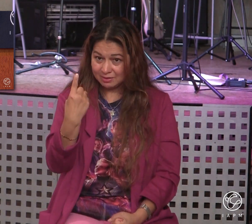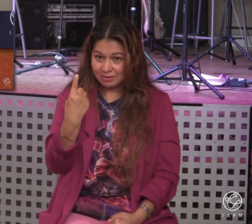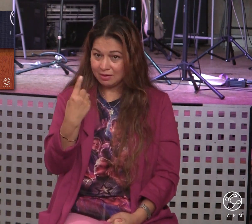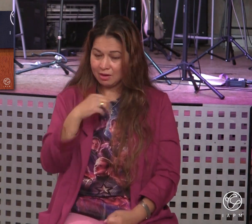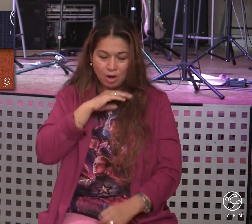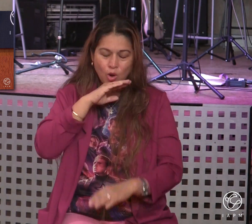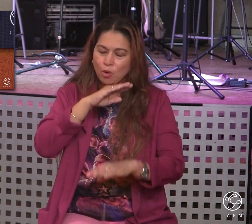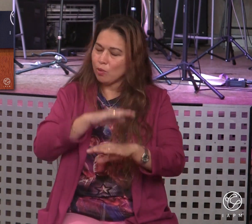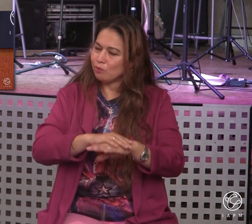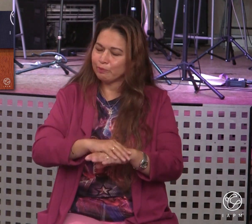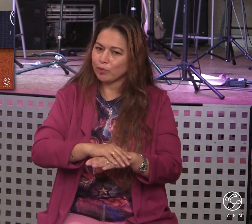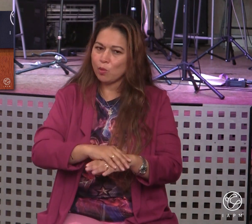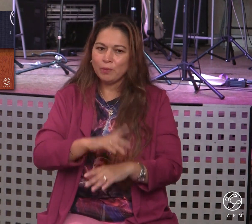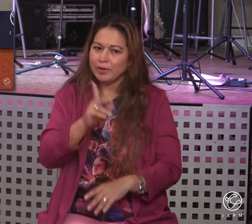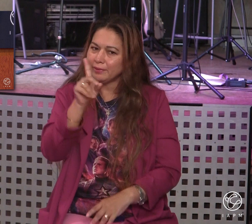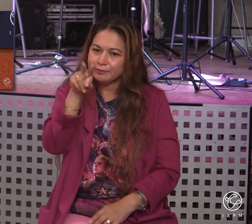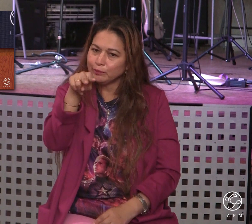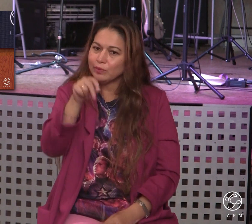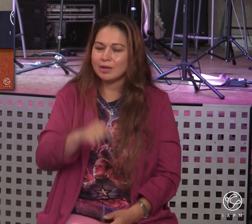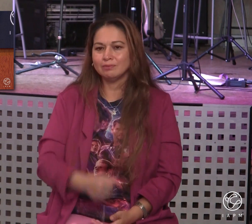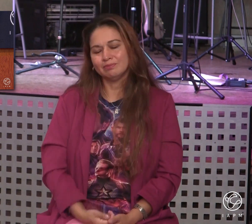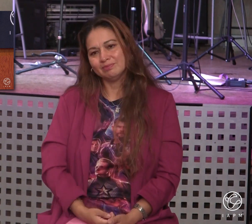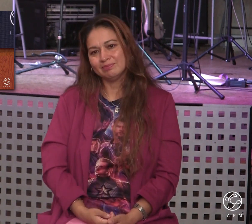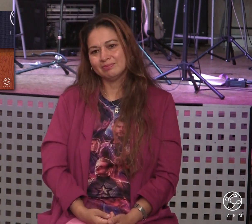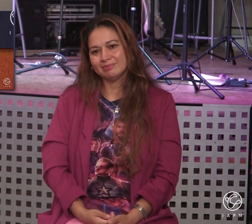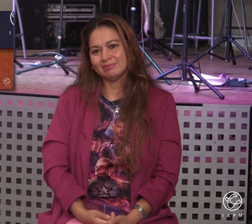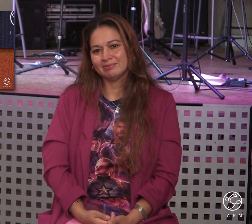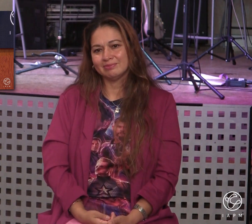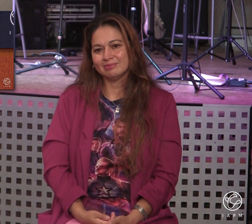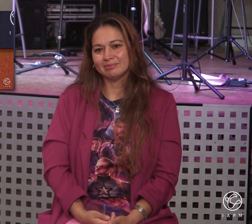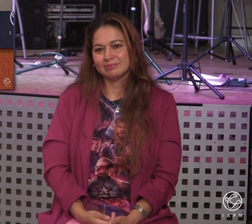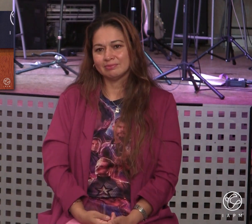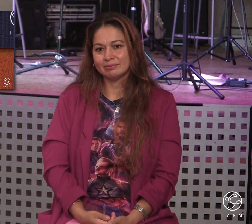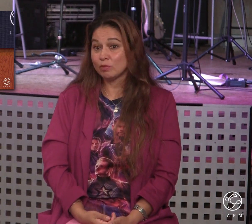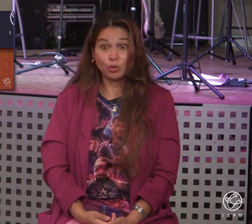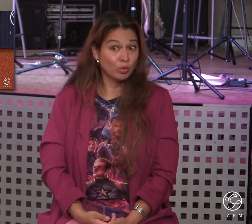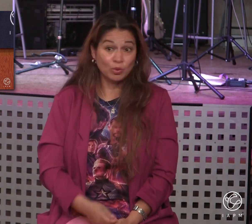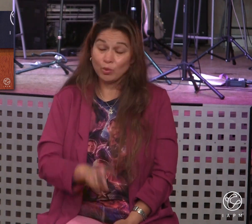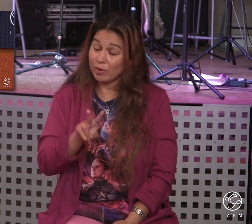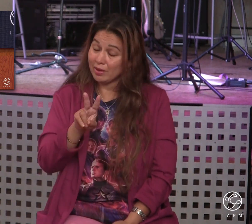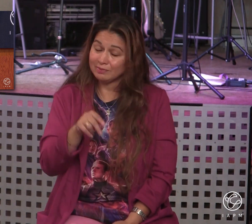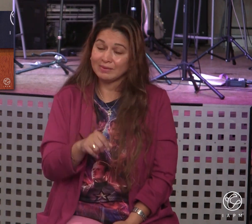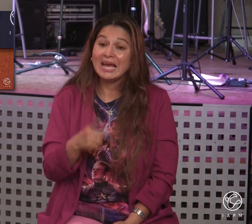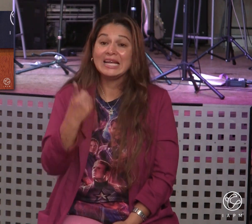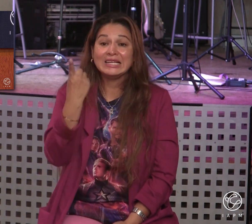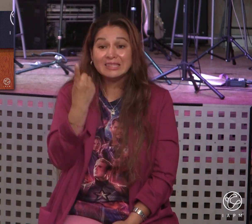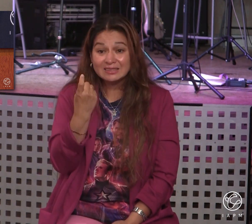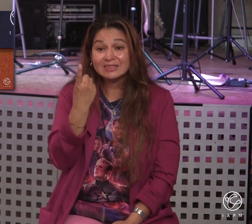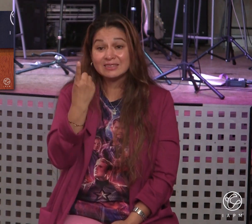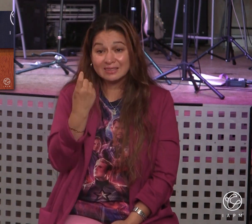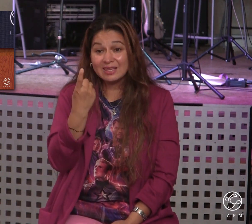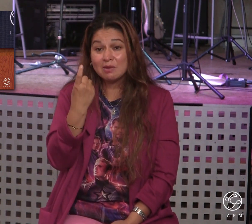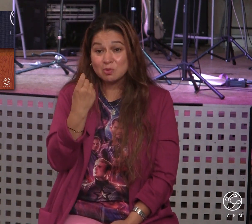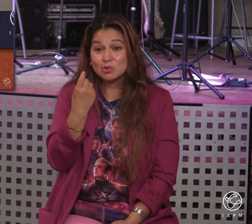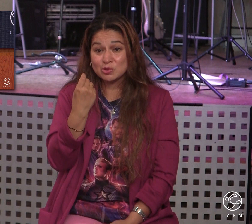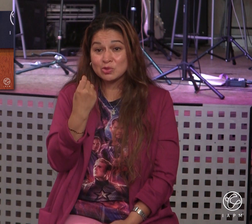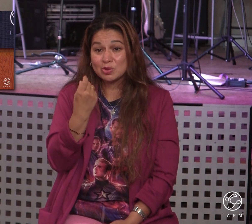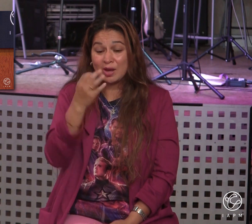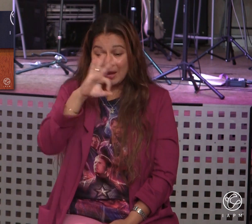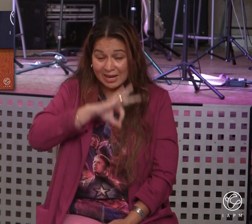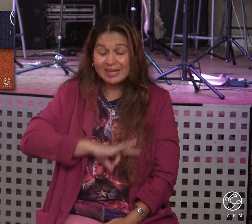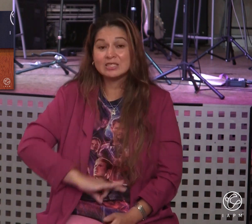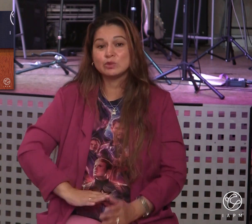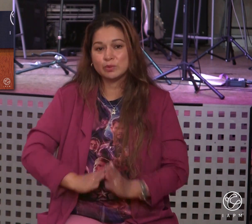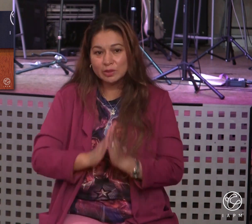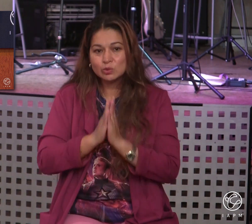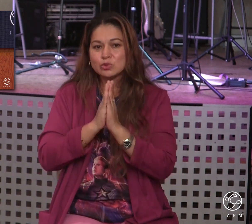quiero que vayáis. Porque así queremos muchos funcionar tema Espíritu Santo. Recuerda que estoy hablando, el Espíritu Santo te dice lo